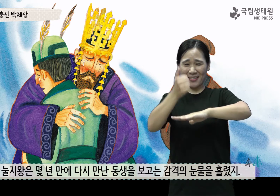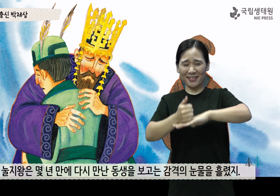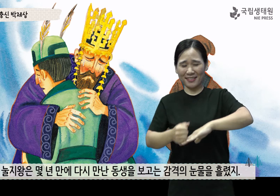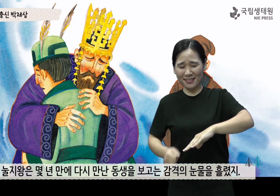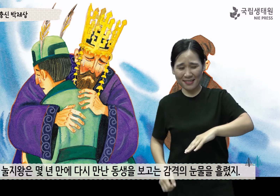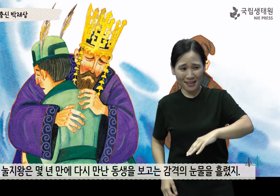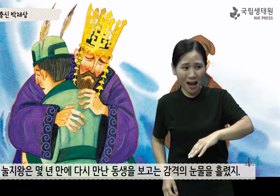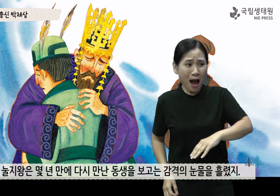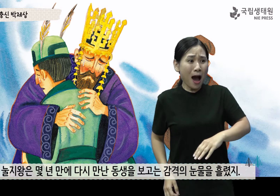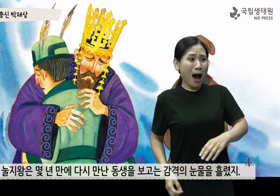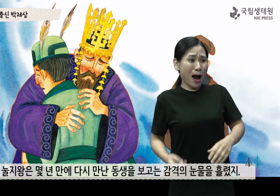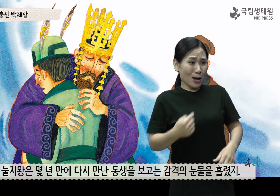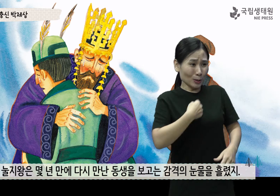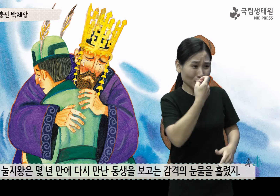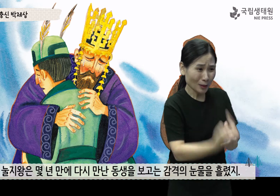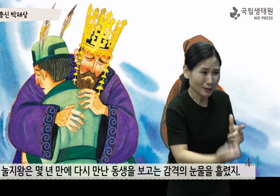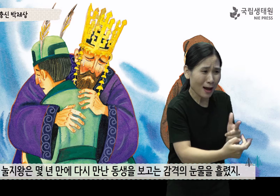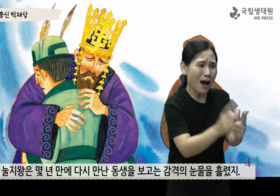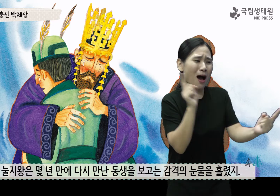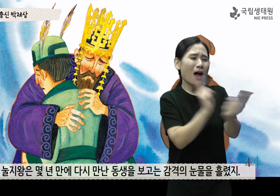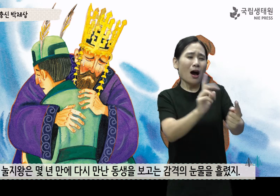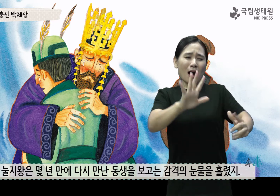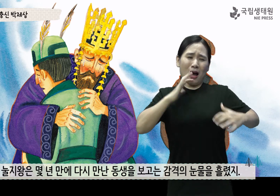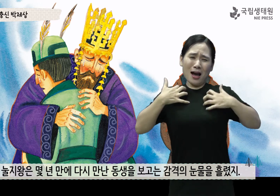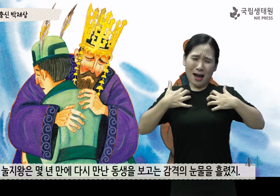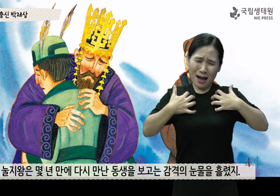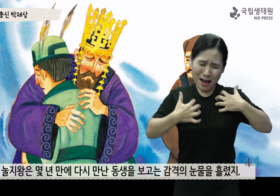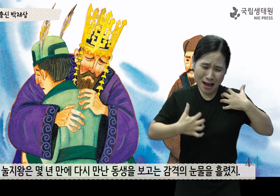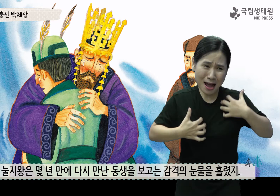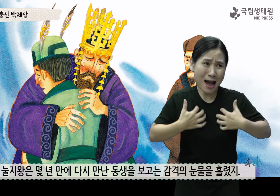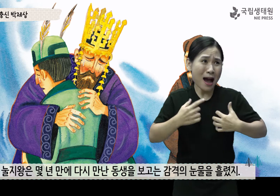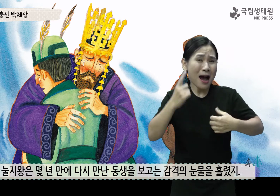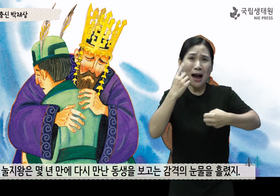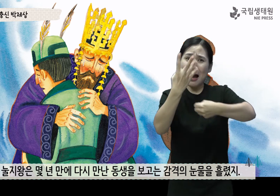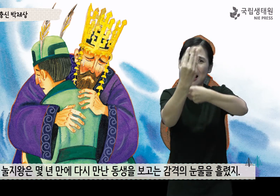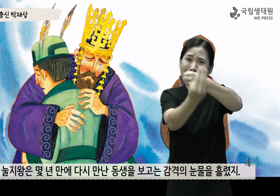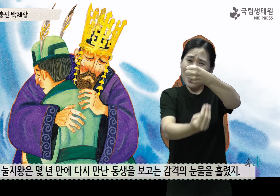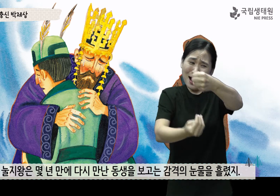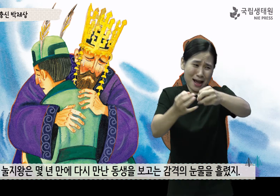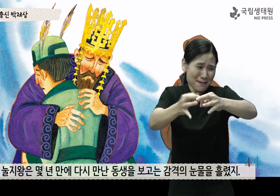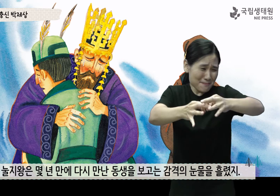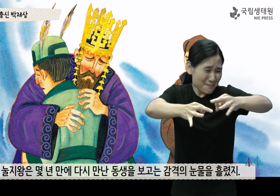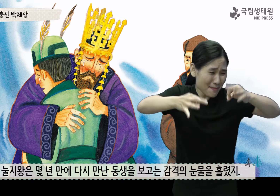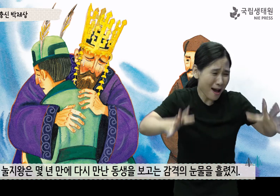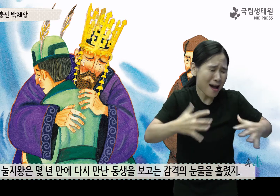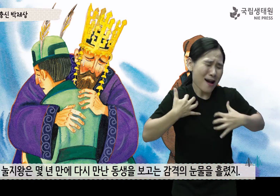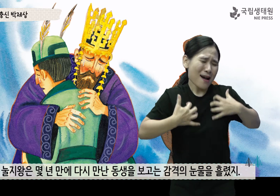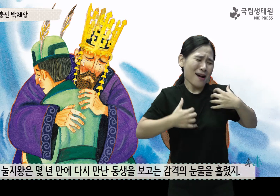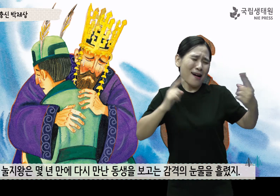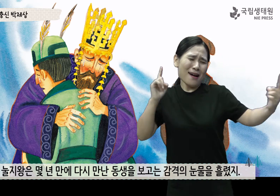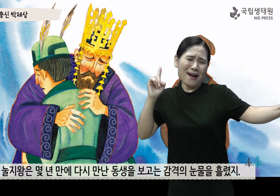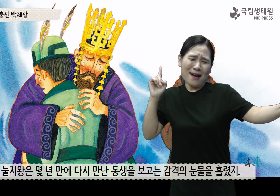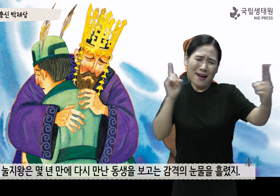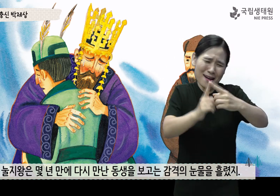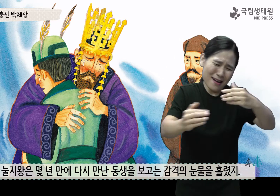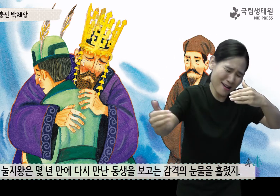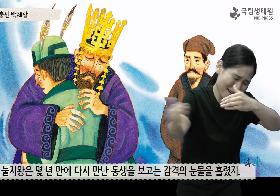놀지왕은 몇 년 만에 다시 만난 동생을 보고는 감격의 눈물을 흘렸지.